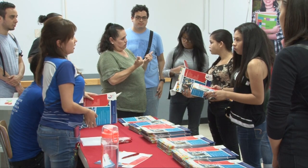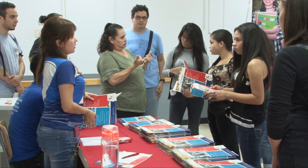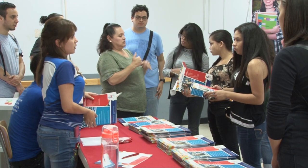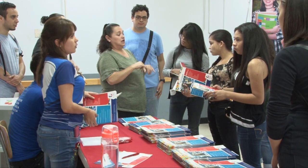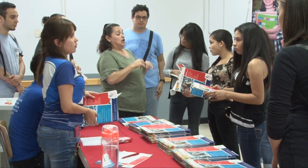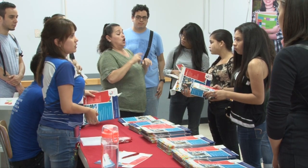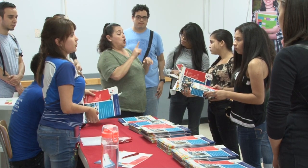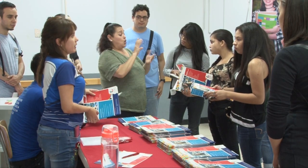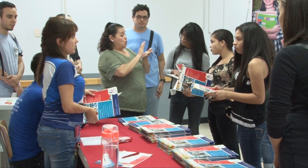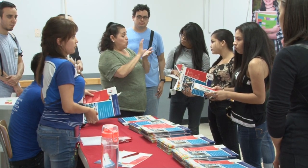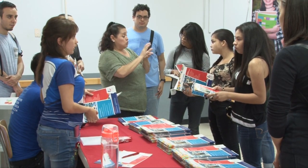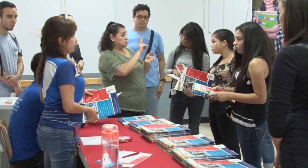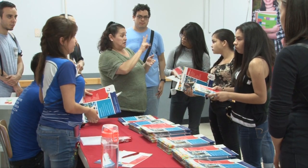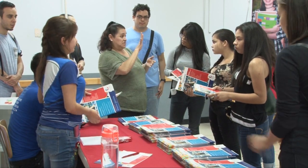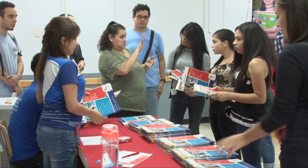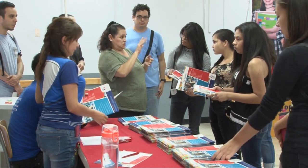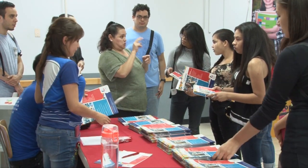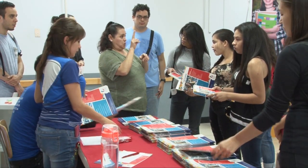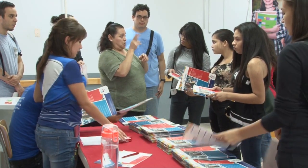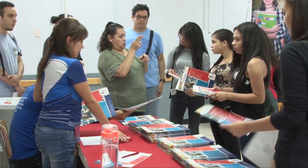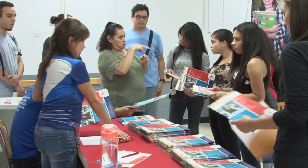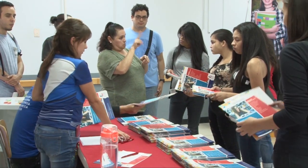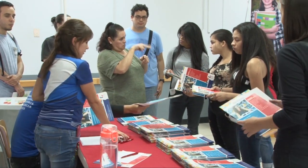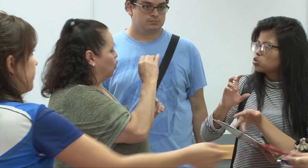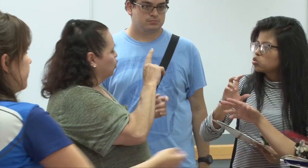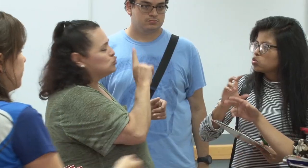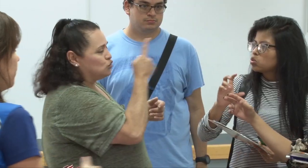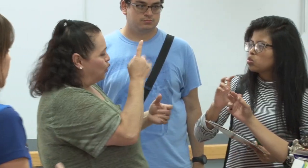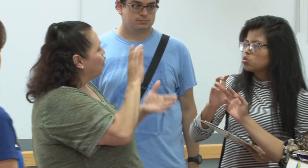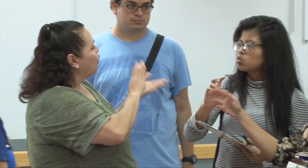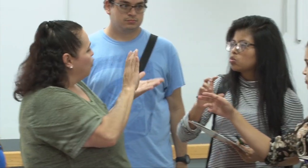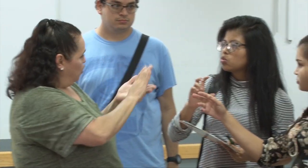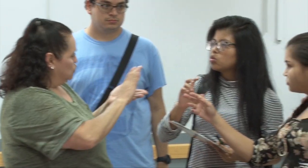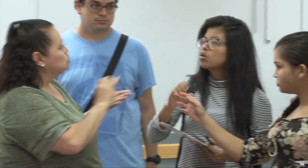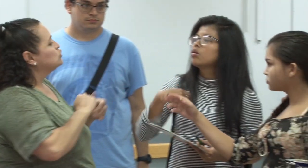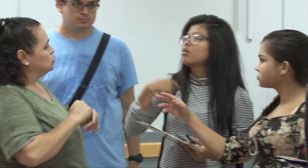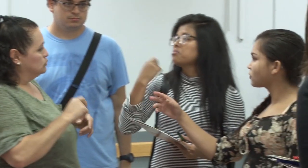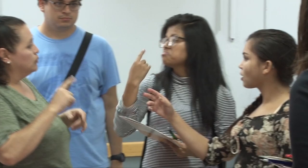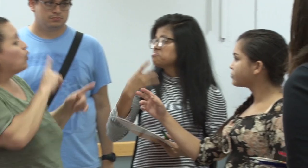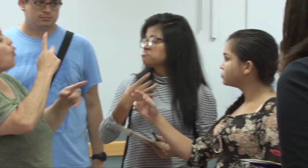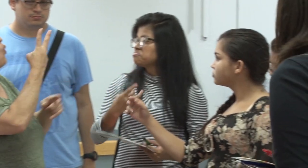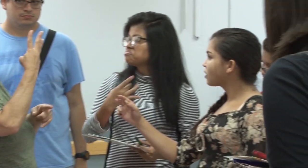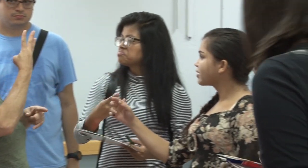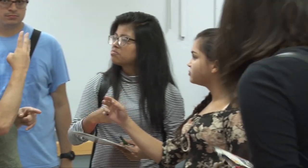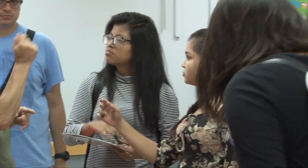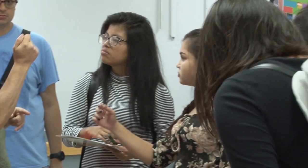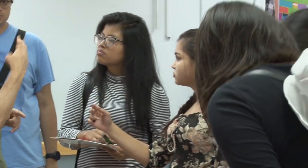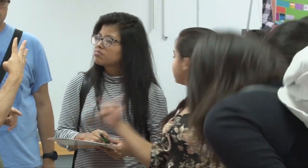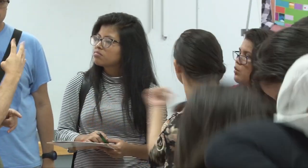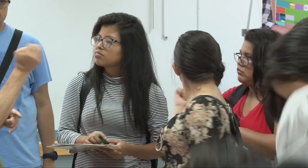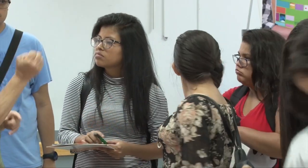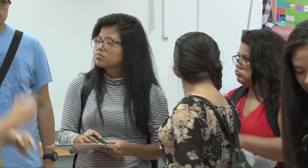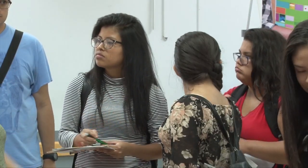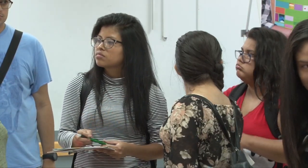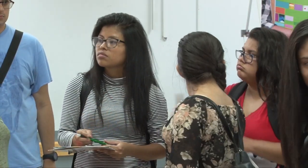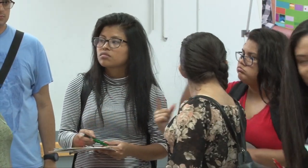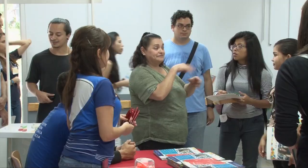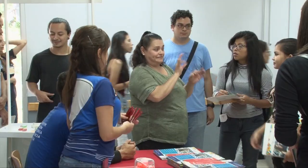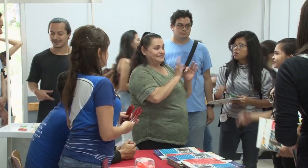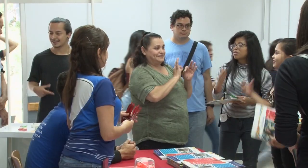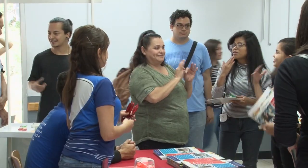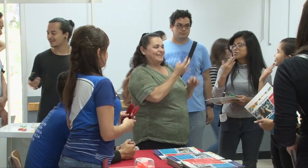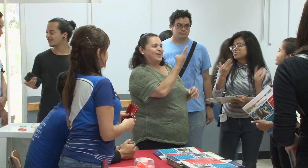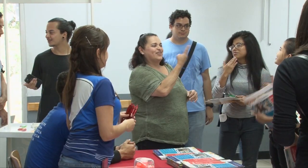surge con el apoyo del trabajo comunal universitario de la ugr potenciando habilidades lingüísticas y lógicos matemáticas en la población sorda